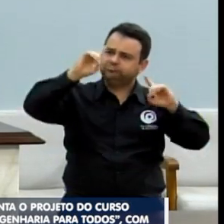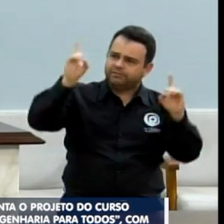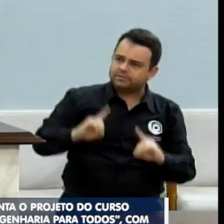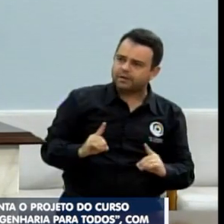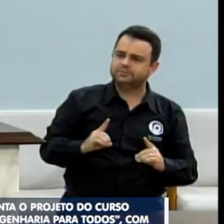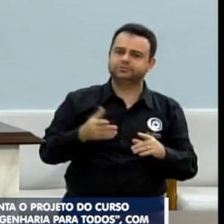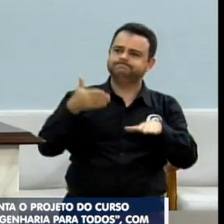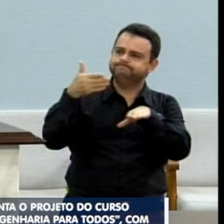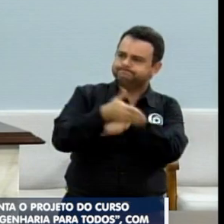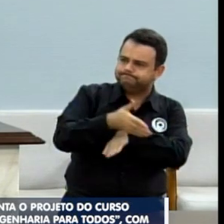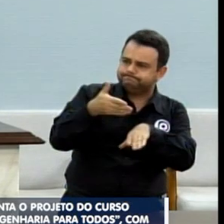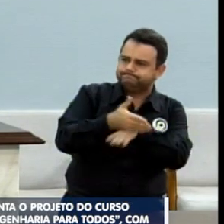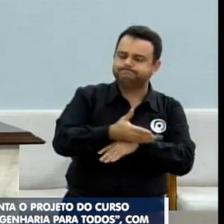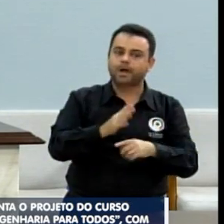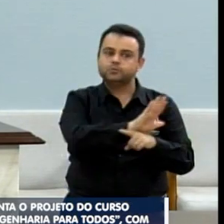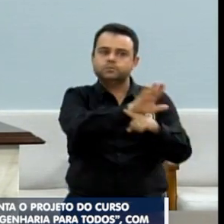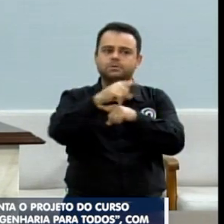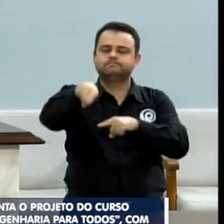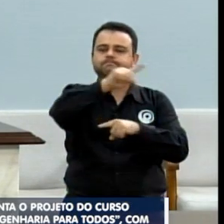e o desenvolvimento,